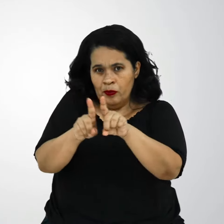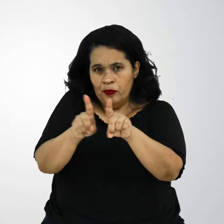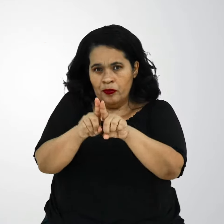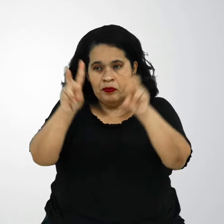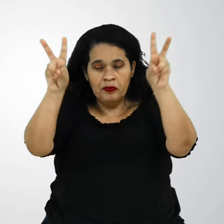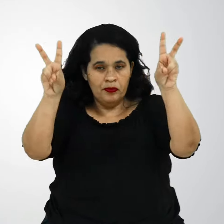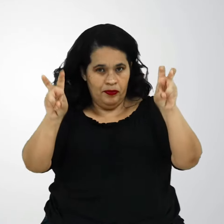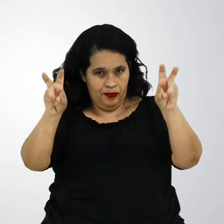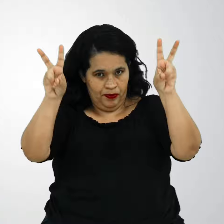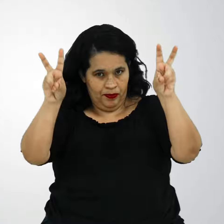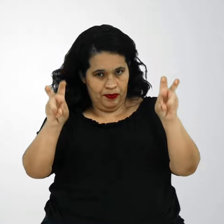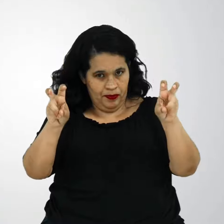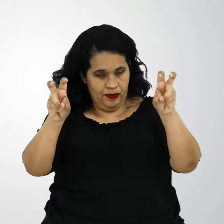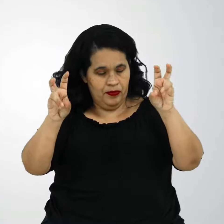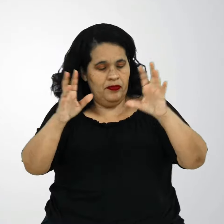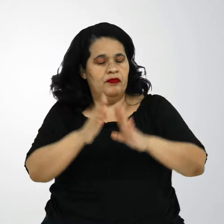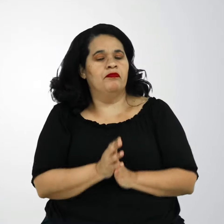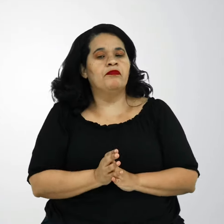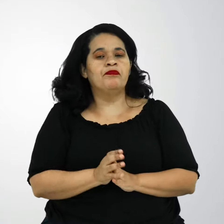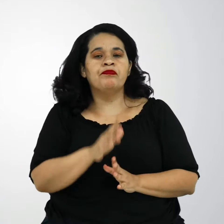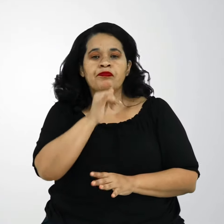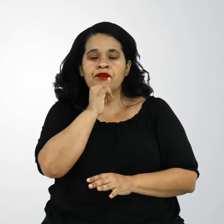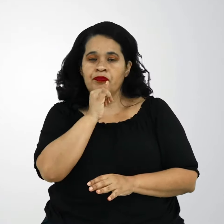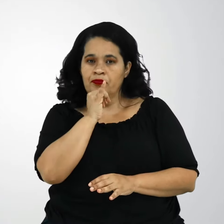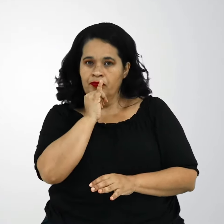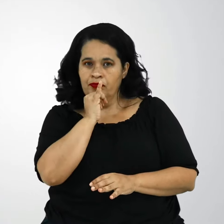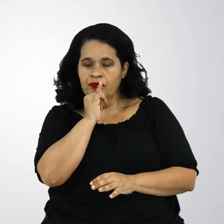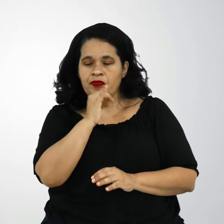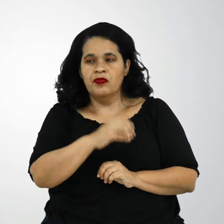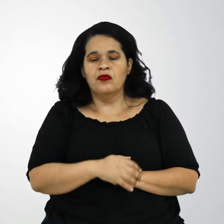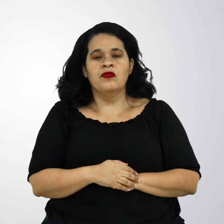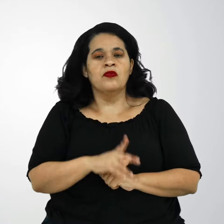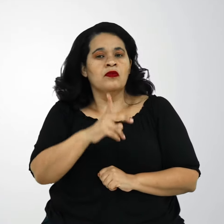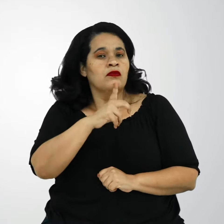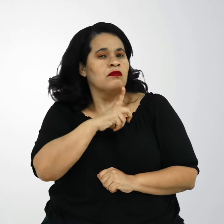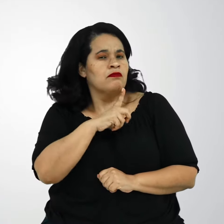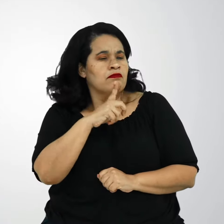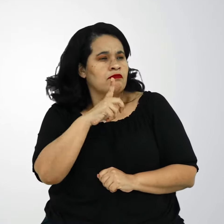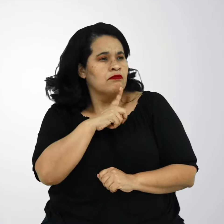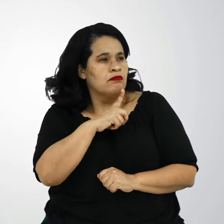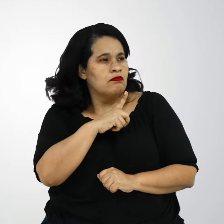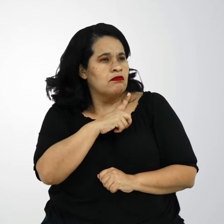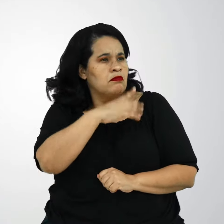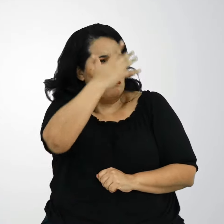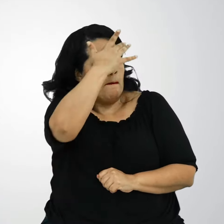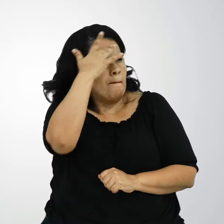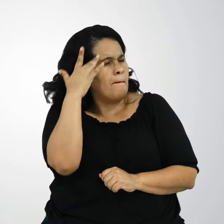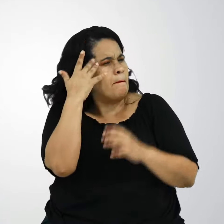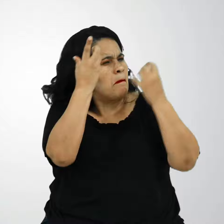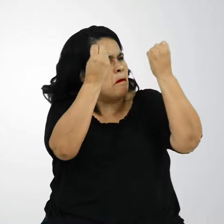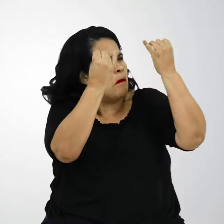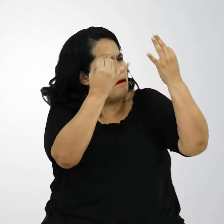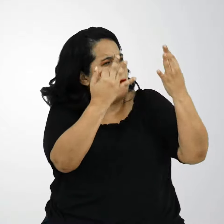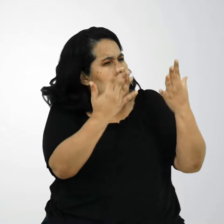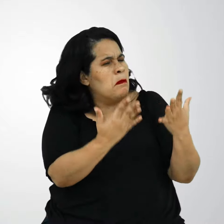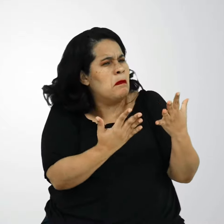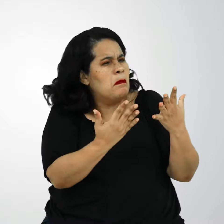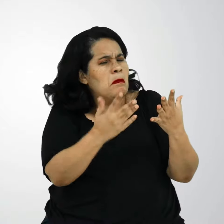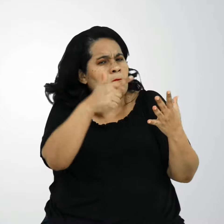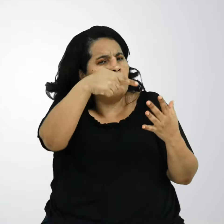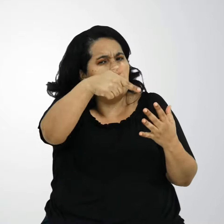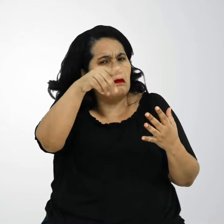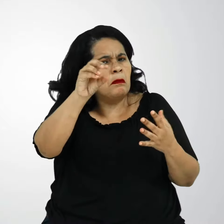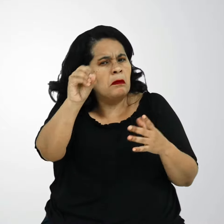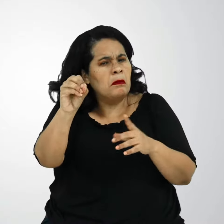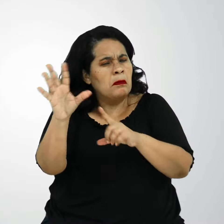tema. Então, há, por exemplo, aqueles que explicam as 70 semanas como sendo uma visão